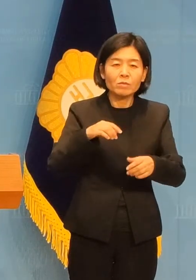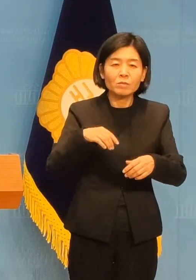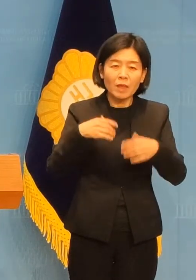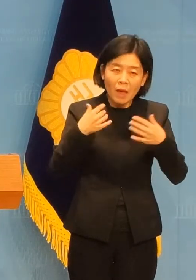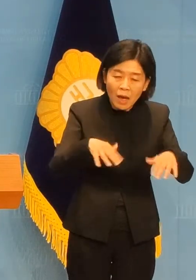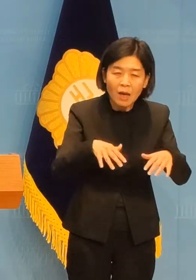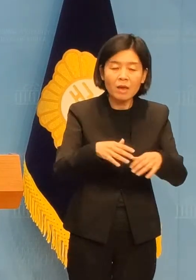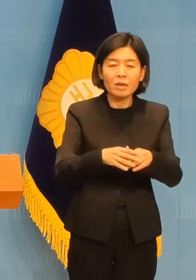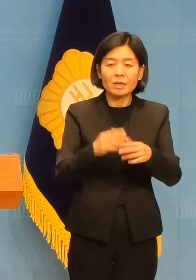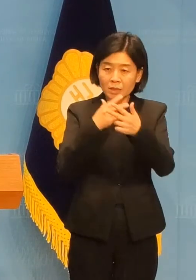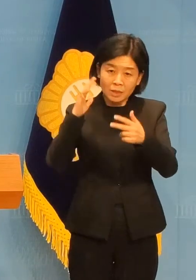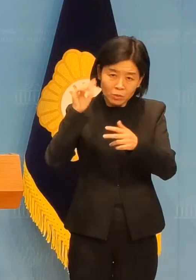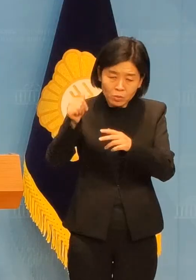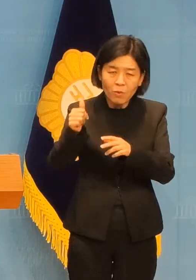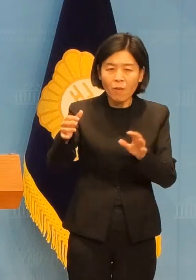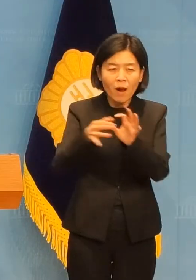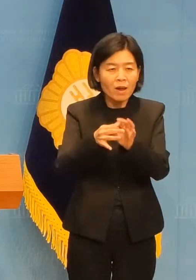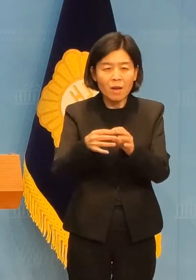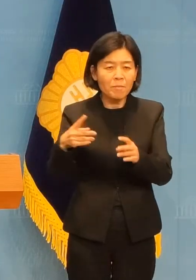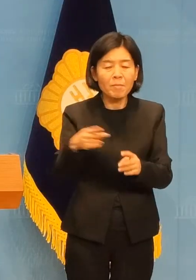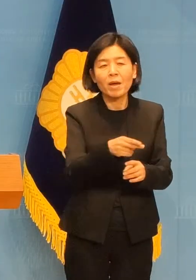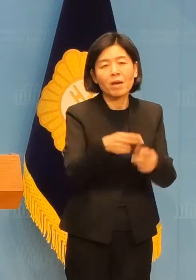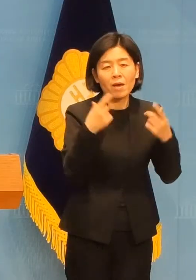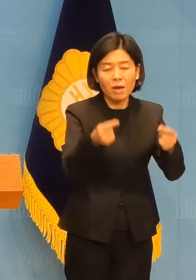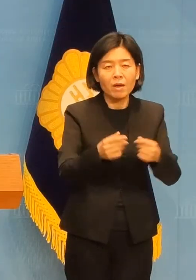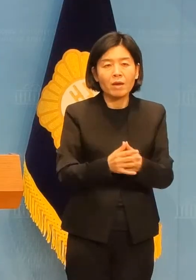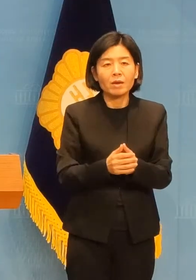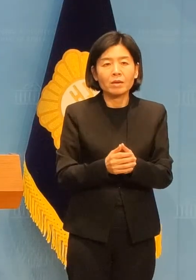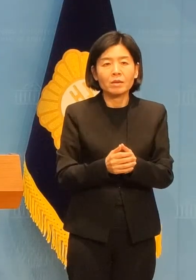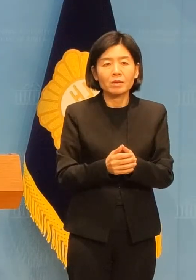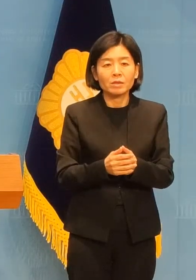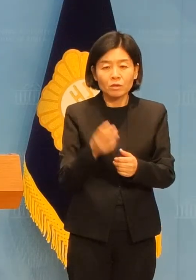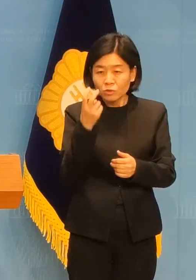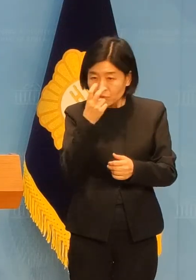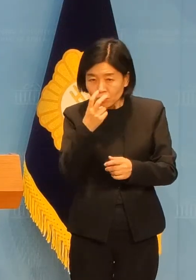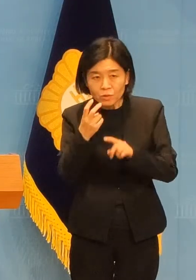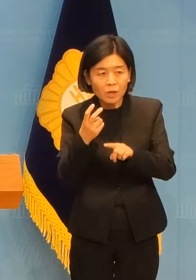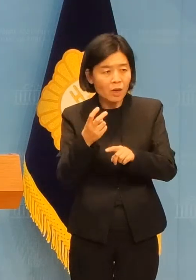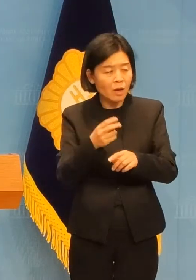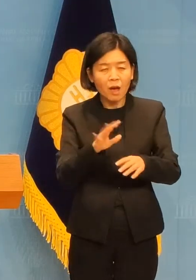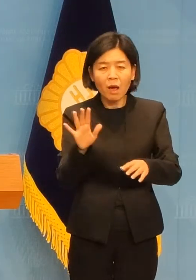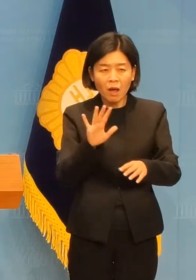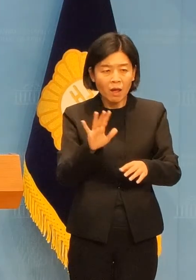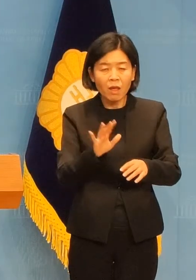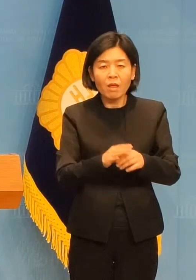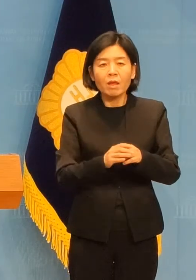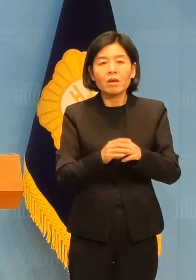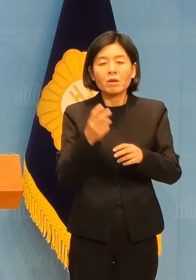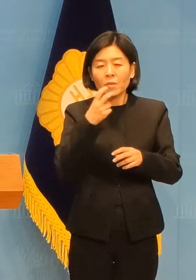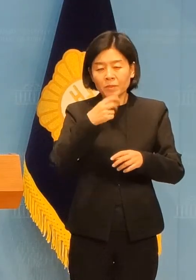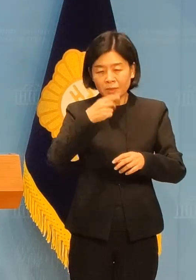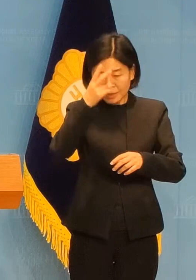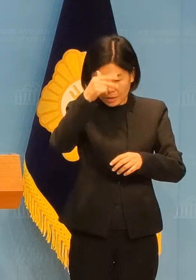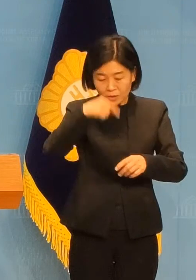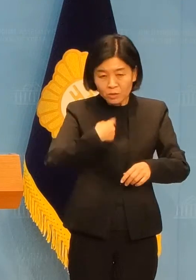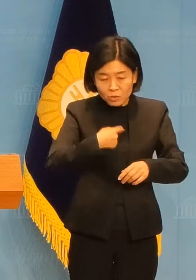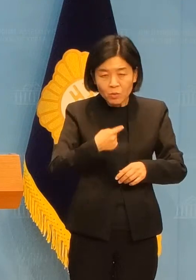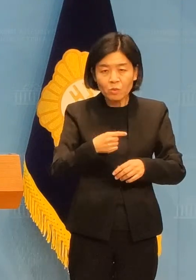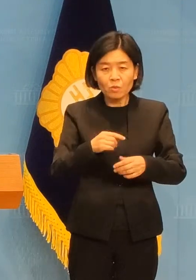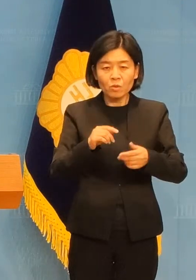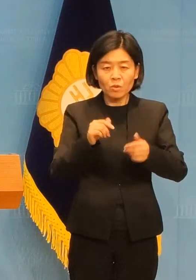차단시켰습니다. 검찰 수사 조작몰이는 수사 자체를 부정하면서 검찰 스스로